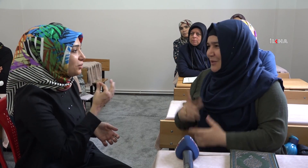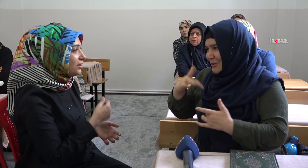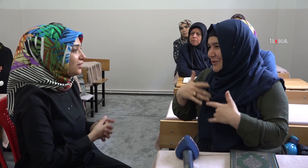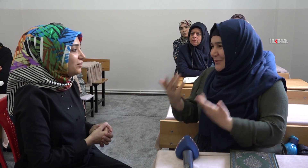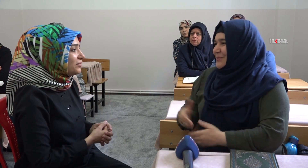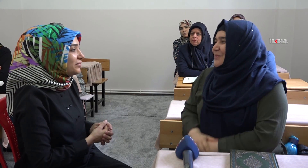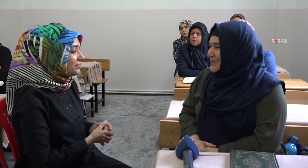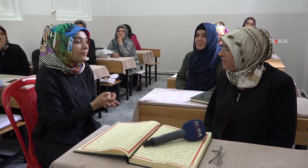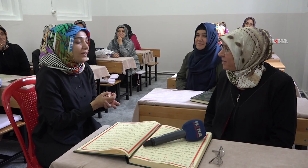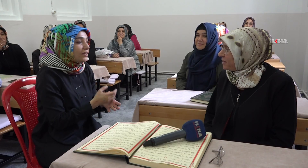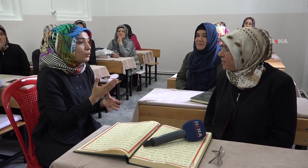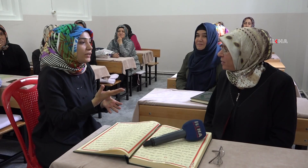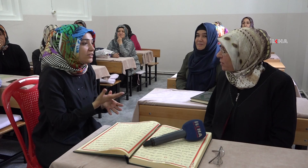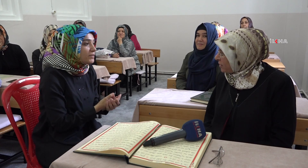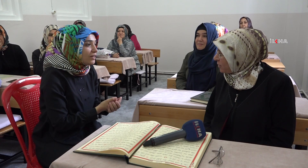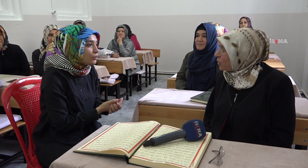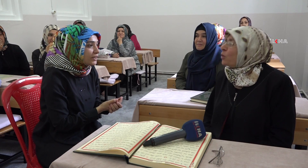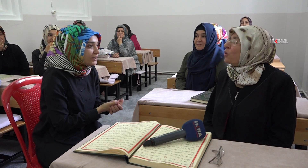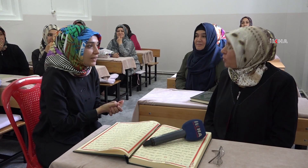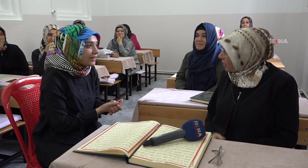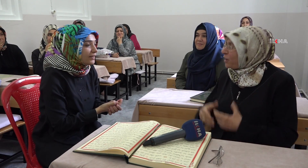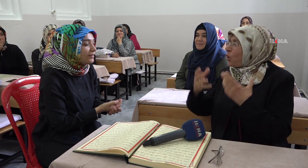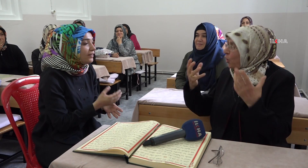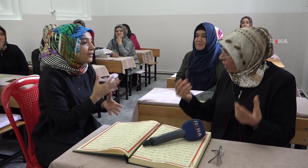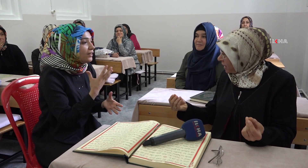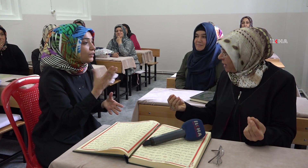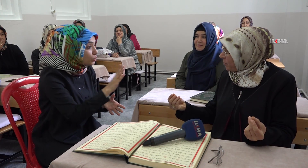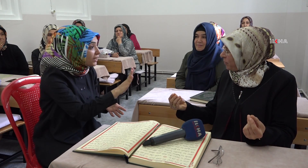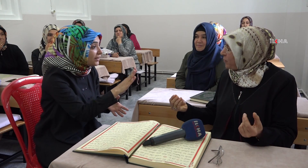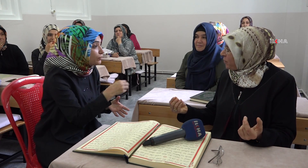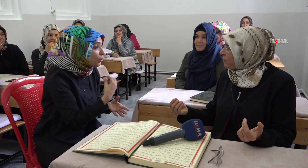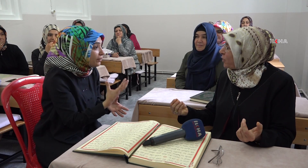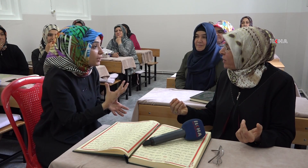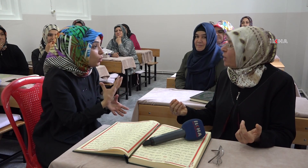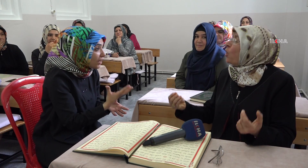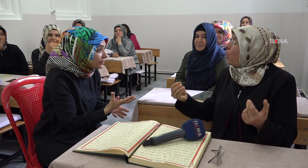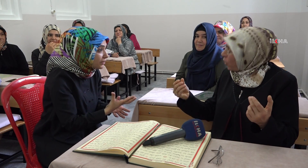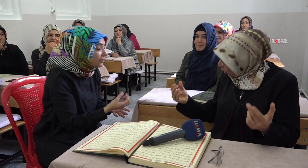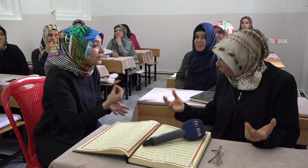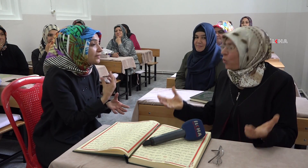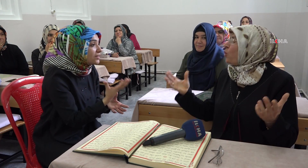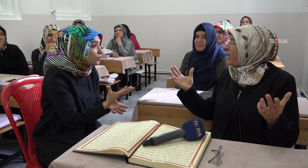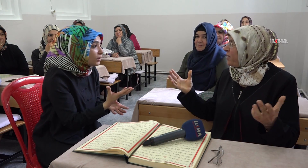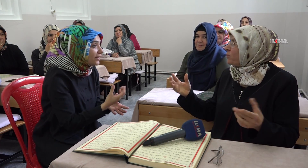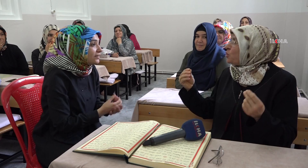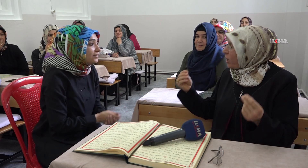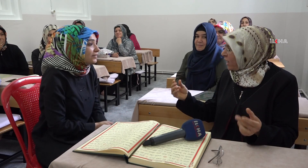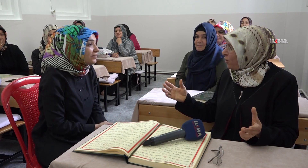Teşekkür ederim. Ve öğrencimiz Ayşe %47. Kur'an'da öğrendim. Kur'an-ı Kerim öğrenmek kolay mı? Öğrendim. Öğrendim. Çok iyi